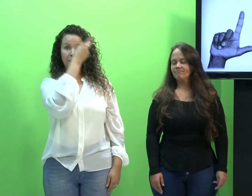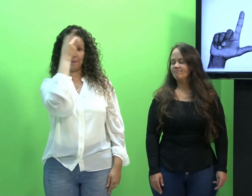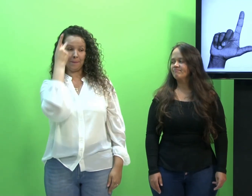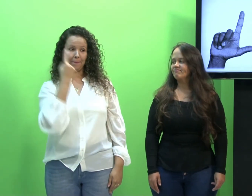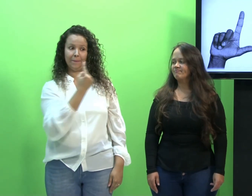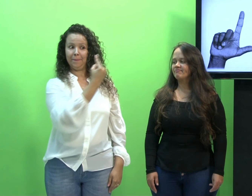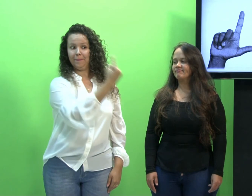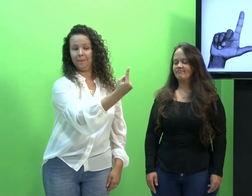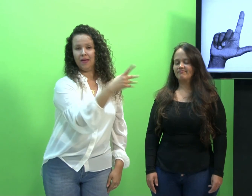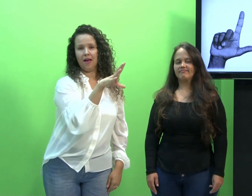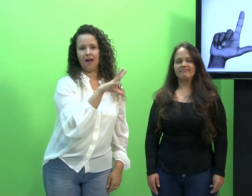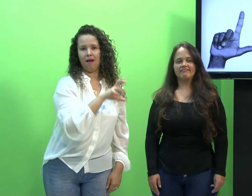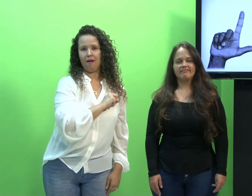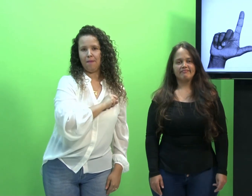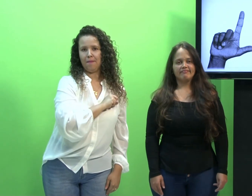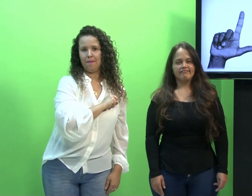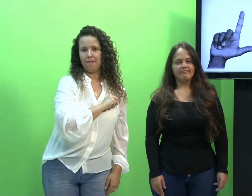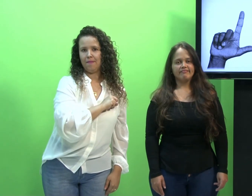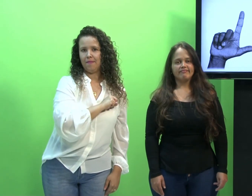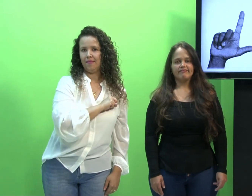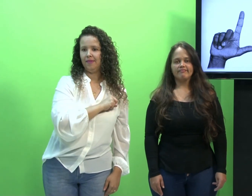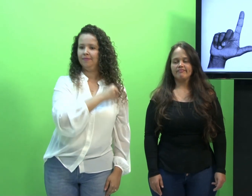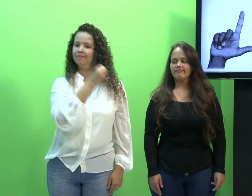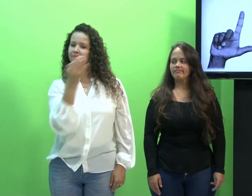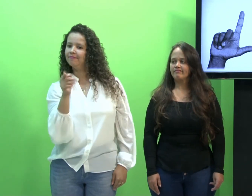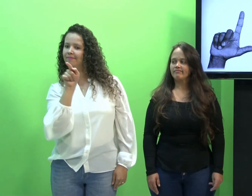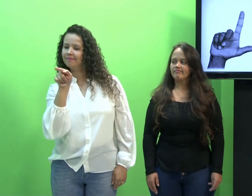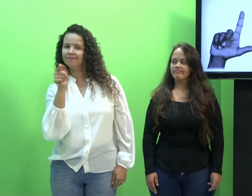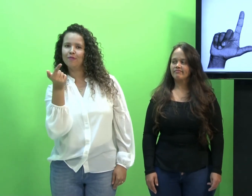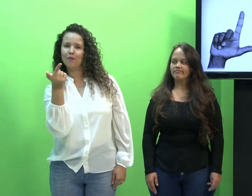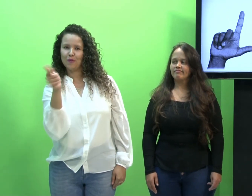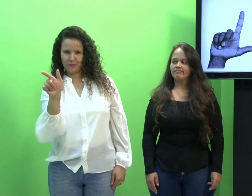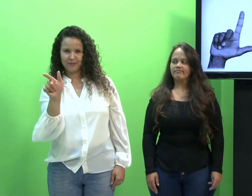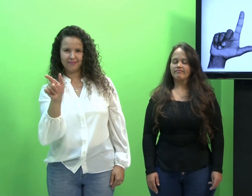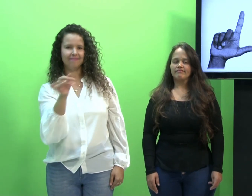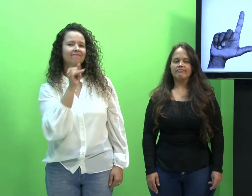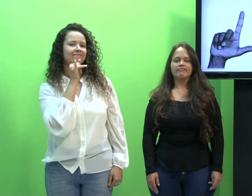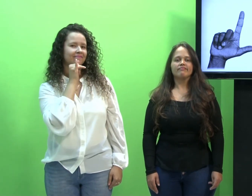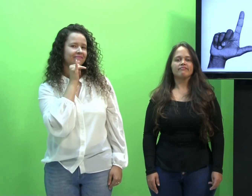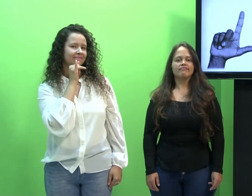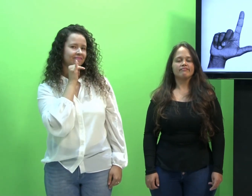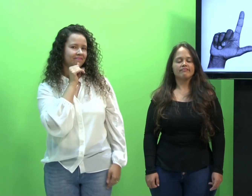pessoa ama e a outra é amada. Veja o exemplo.